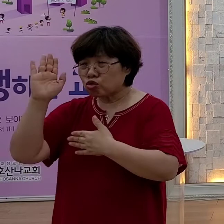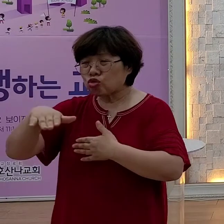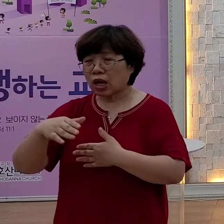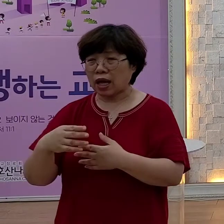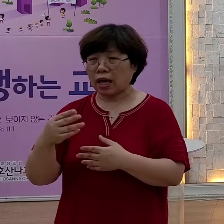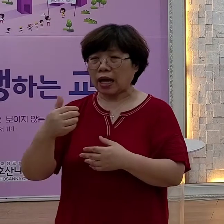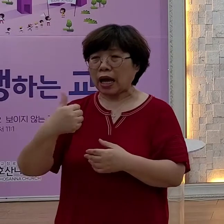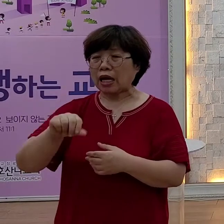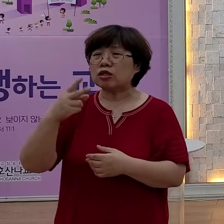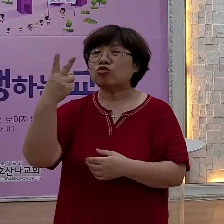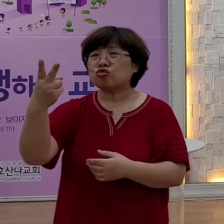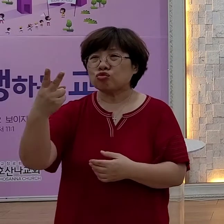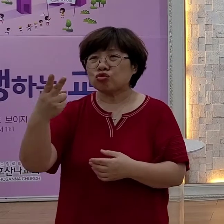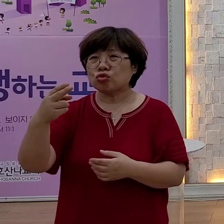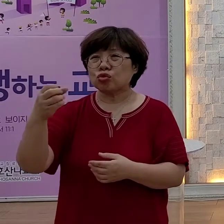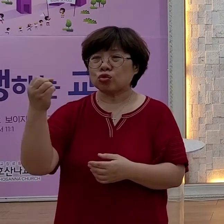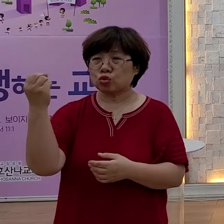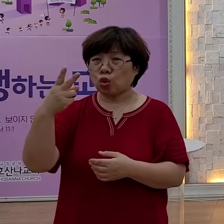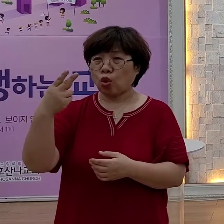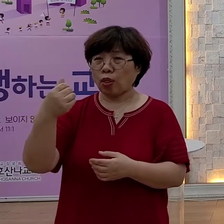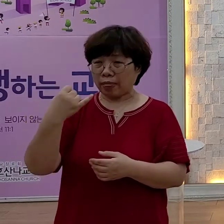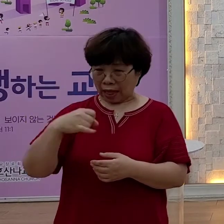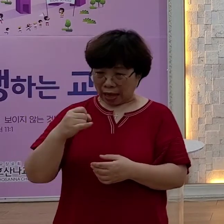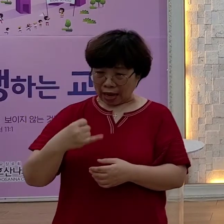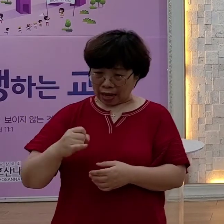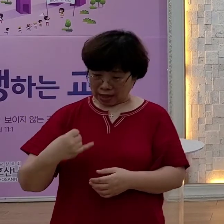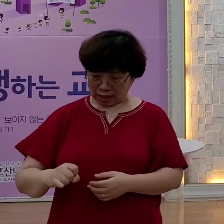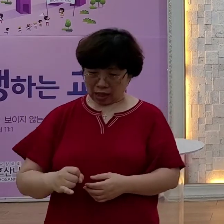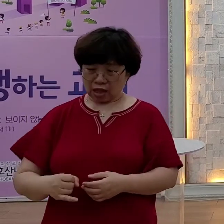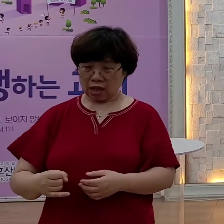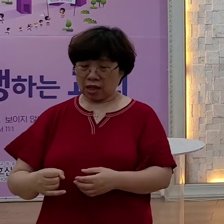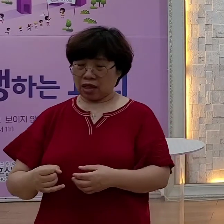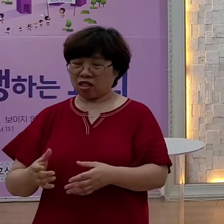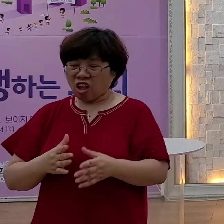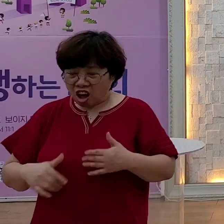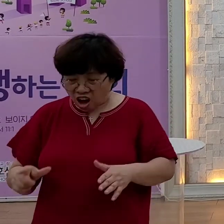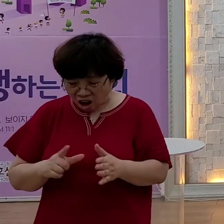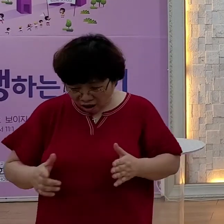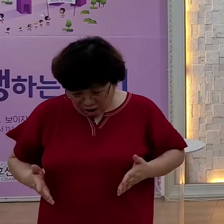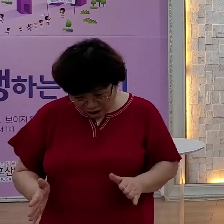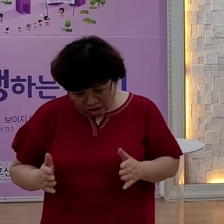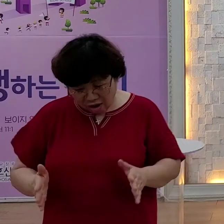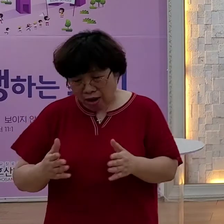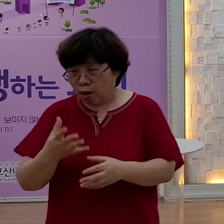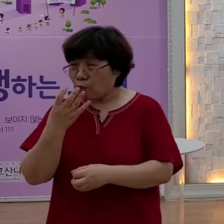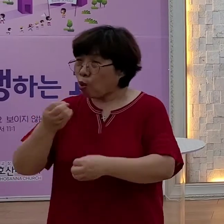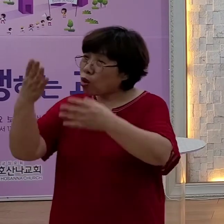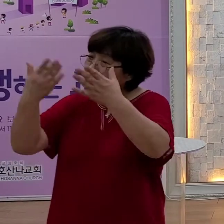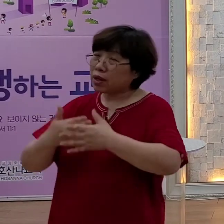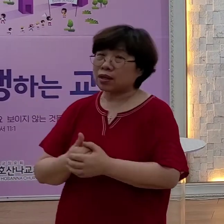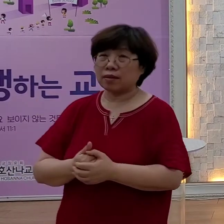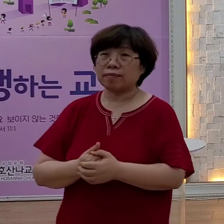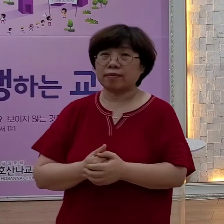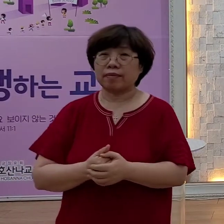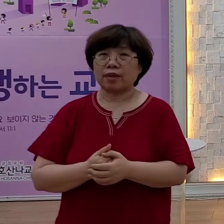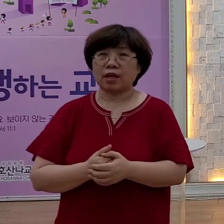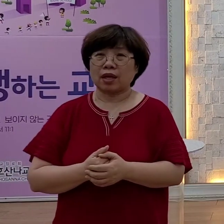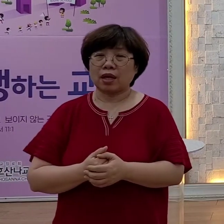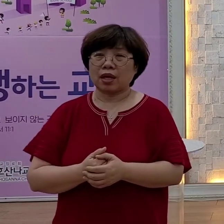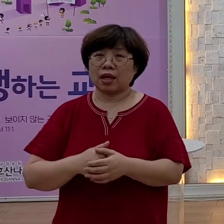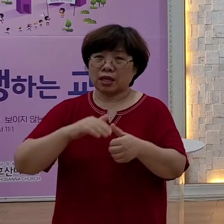딸을 더 낳게 되는 복을 받았어요. 애가 없어가지고 사모에 하나 겨우 받을 줄